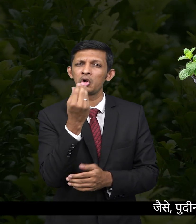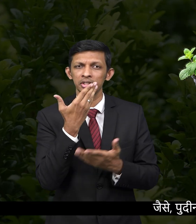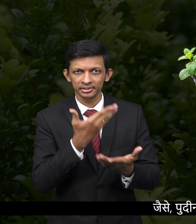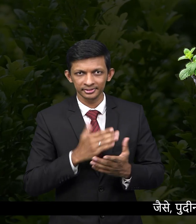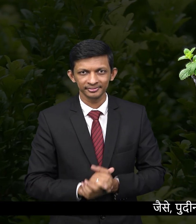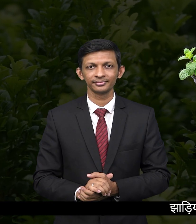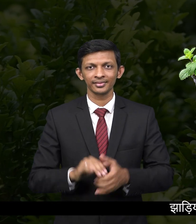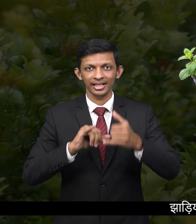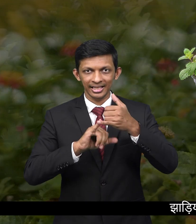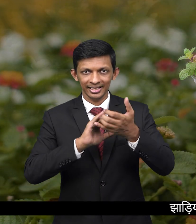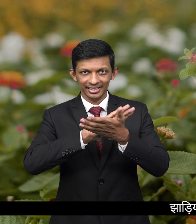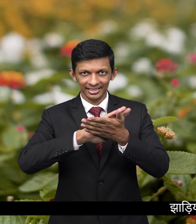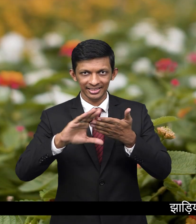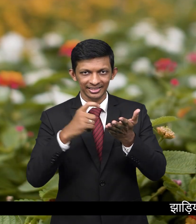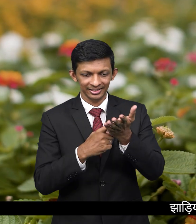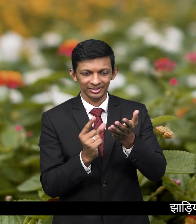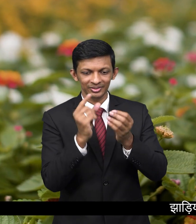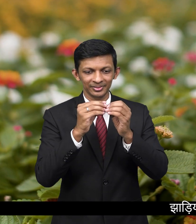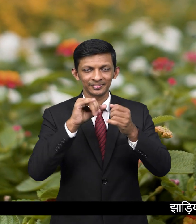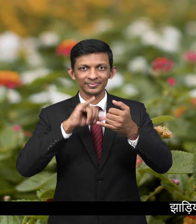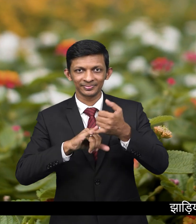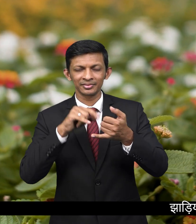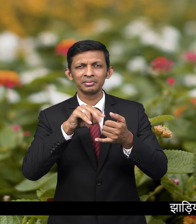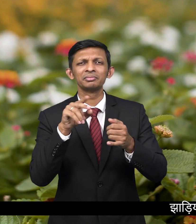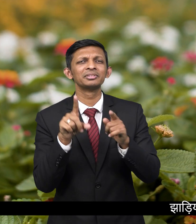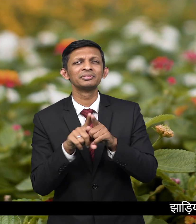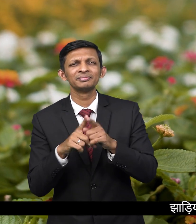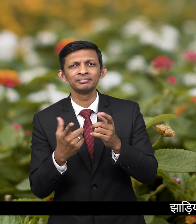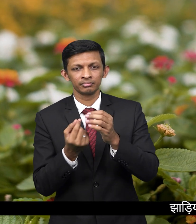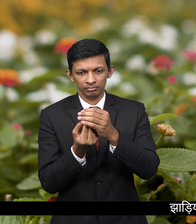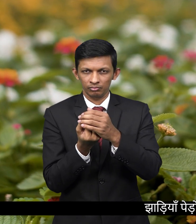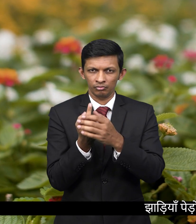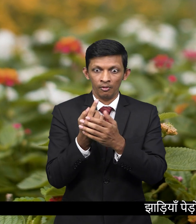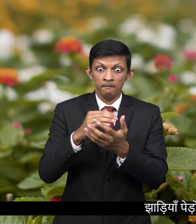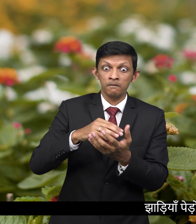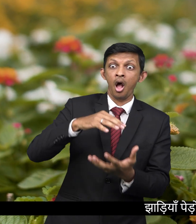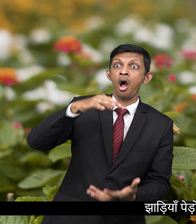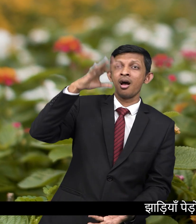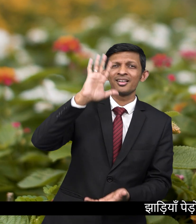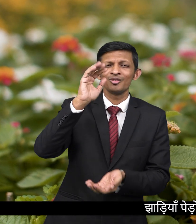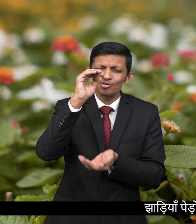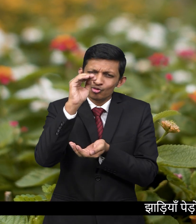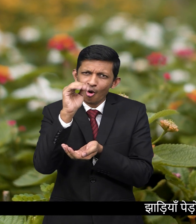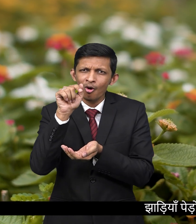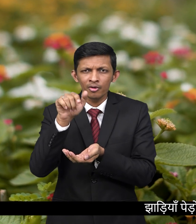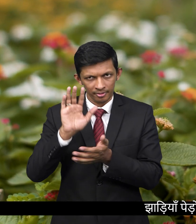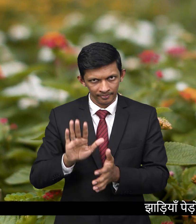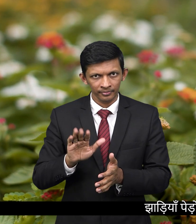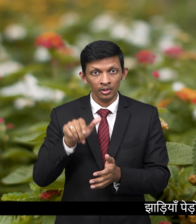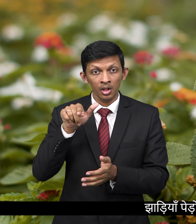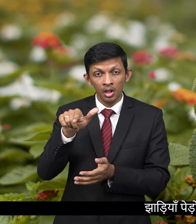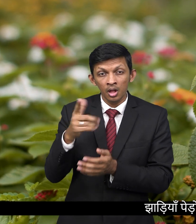झाड़ियां, श्रब्स। झाड़ियाँ पेड़ों से छोटी होती